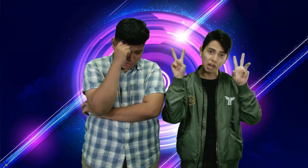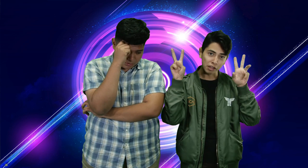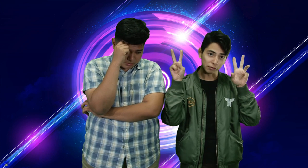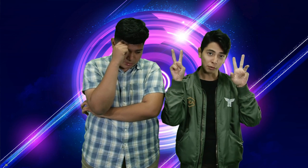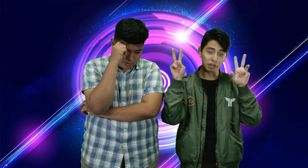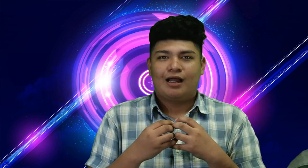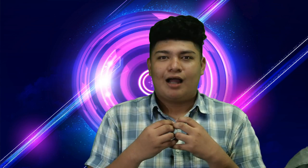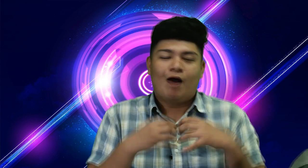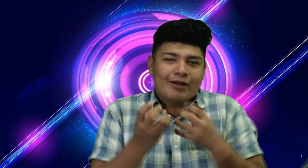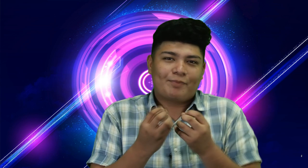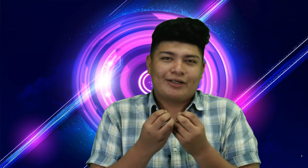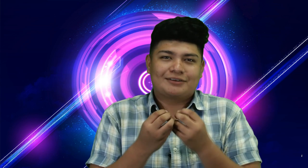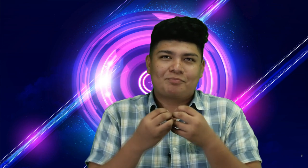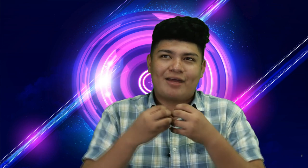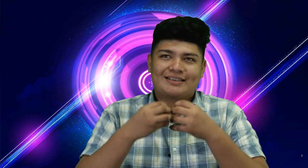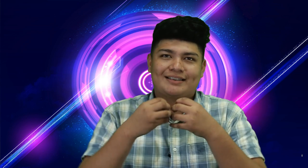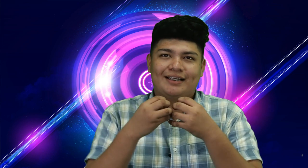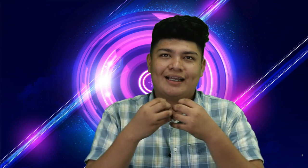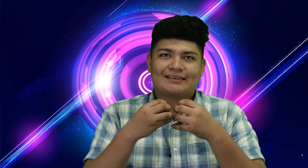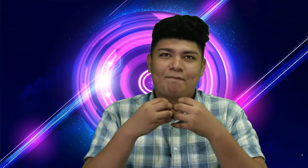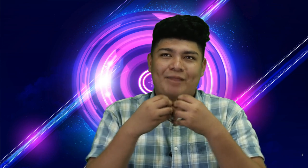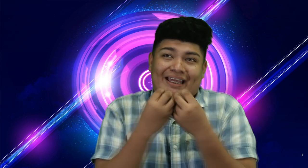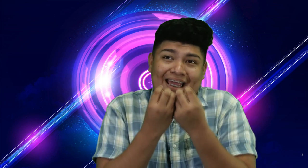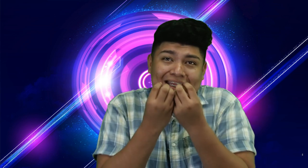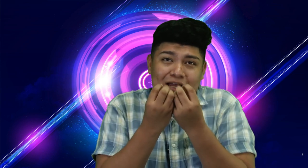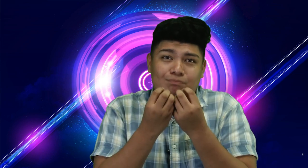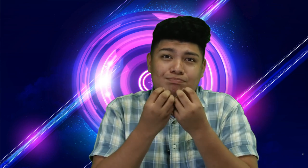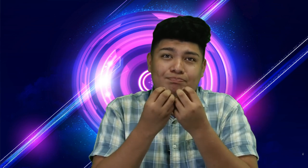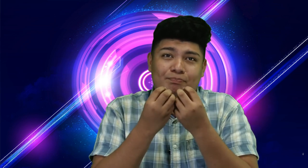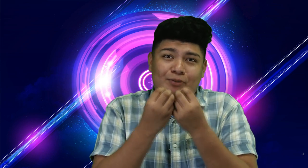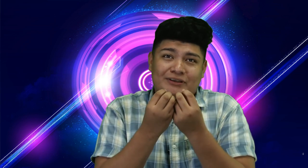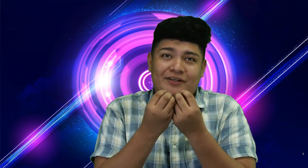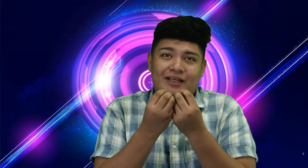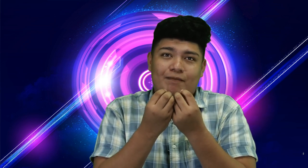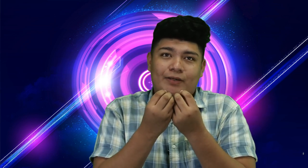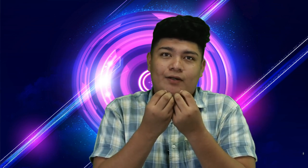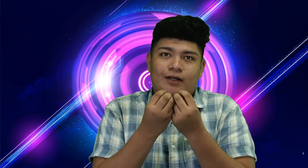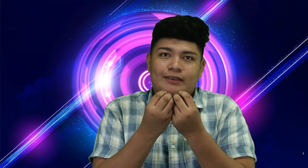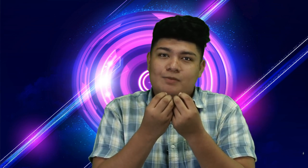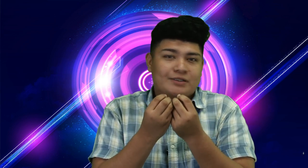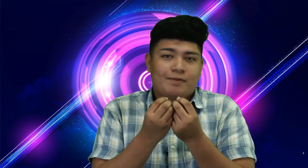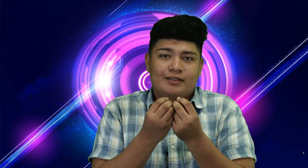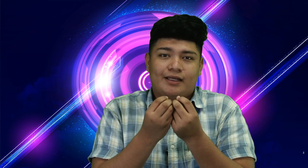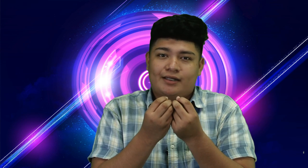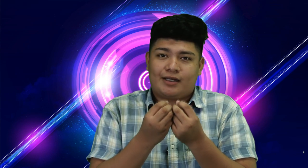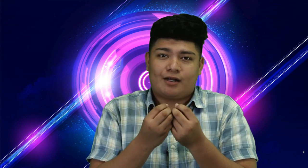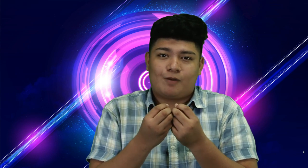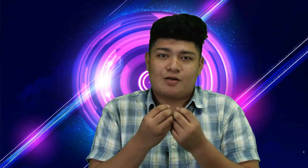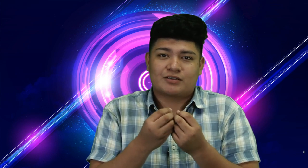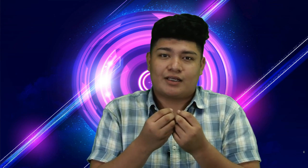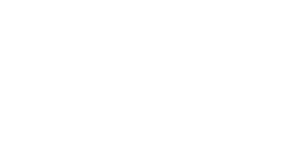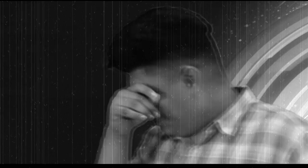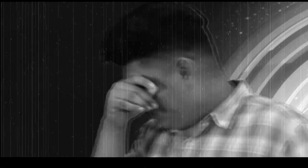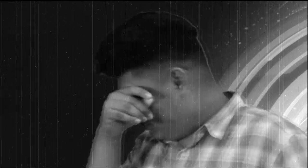aunque por eso puede existir esa pequeña posibilidad pero lastimosamente en nicaragua no sea